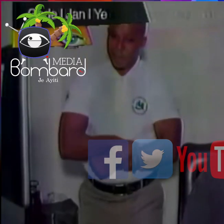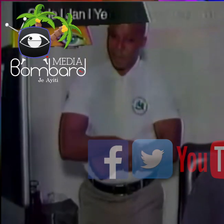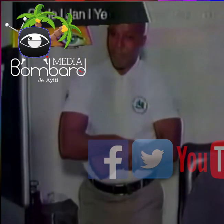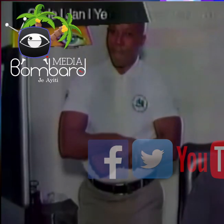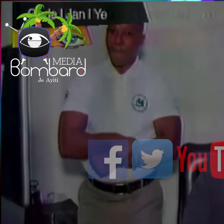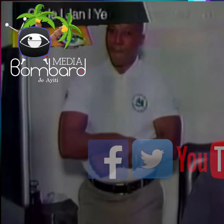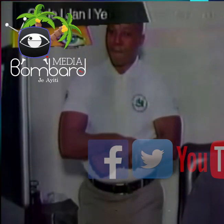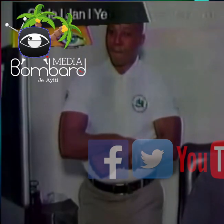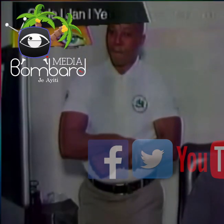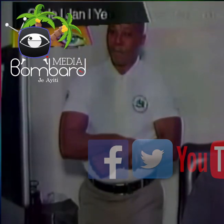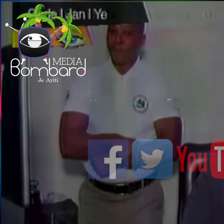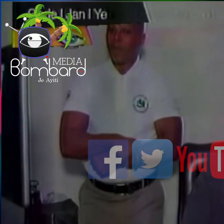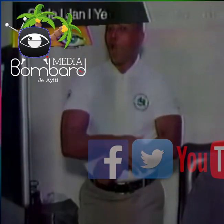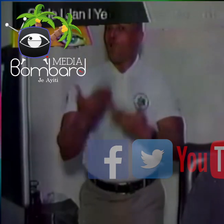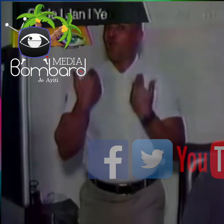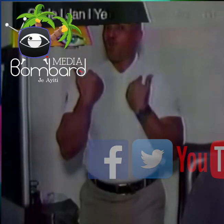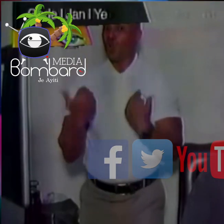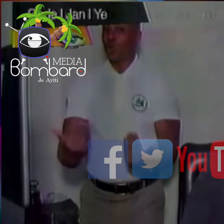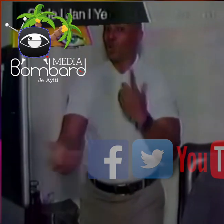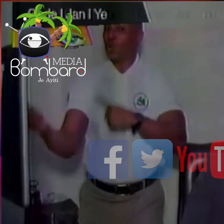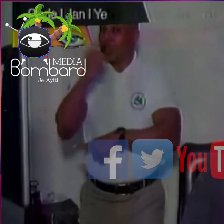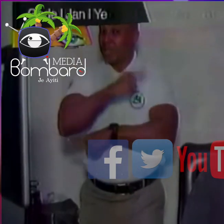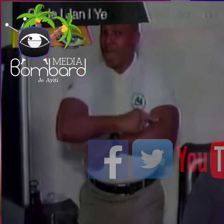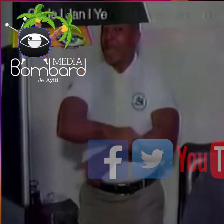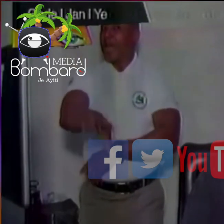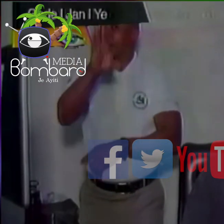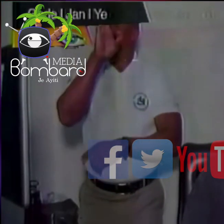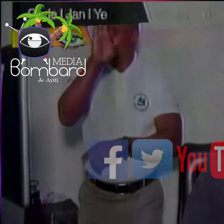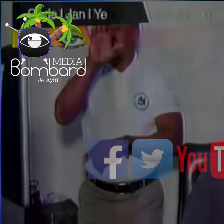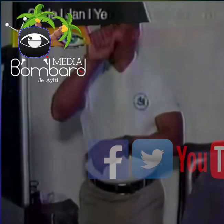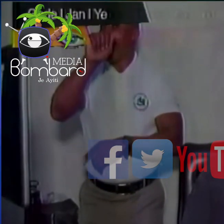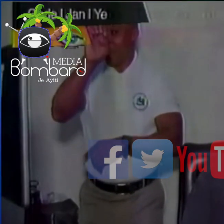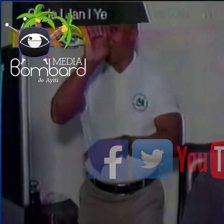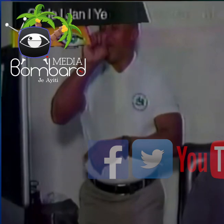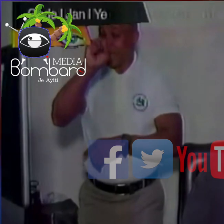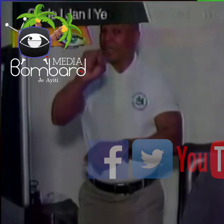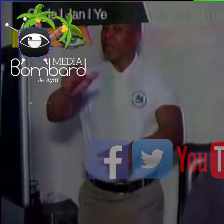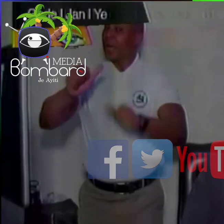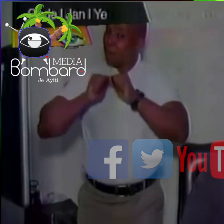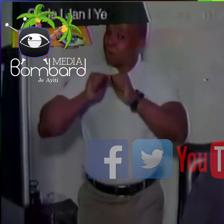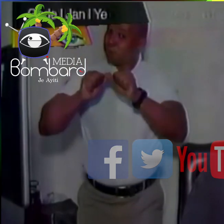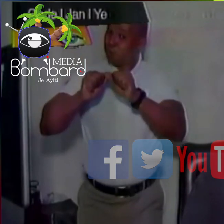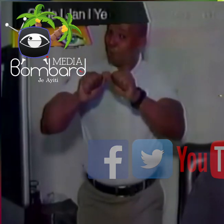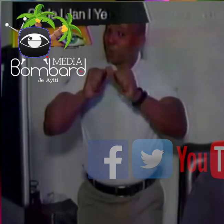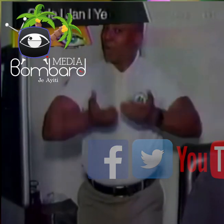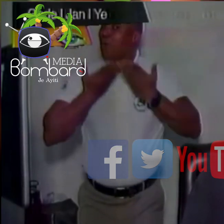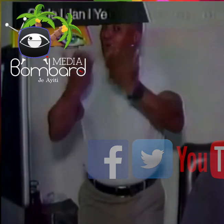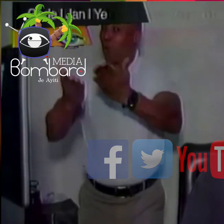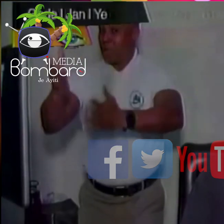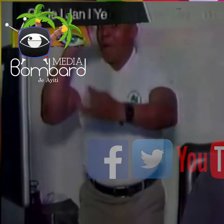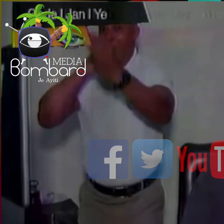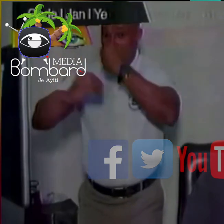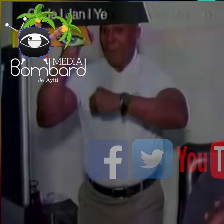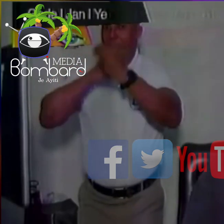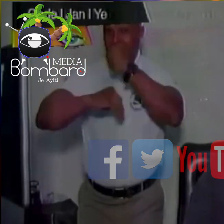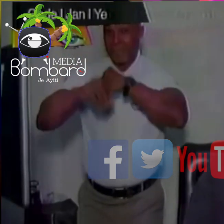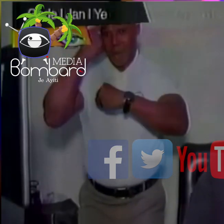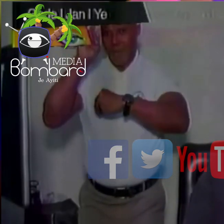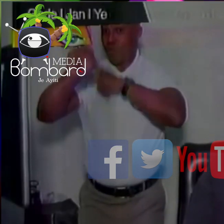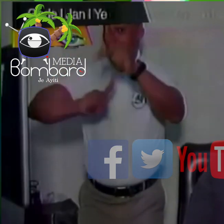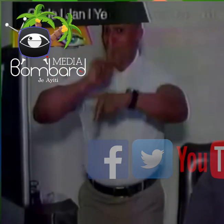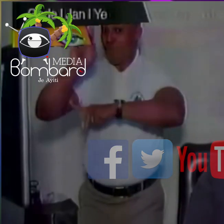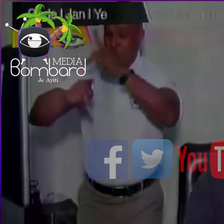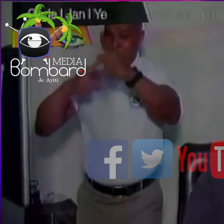à partir de jeudi, mercredi, là, FAES a continué pour porter plat chaud pour vous. Et FAES est déjà dans la route là. Par contre, si vous êtes